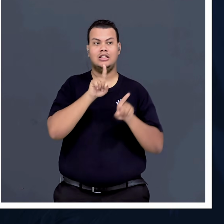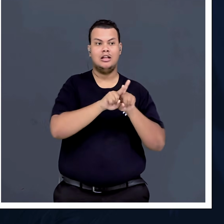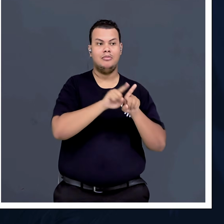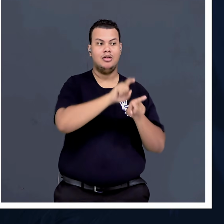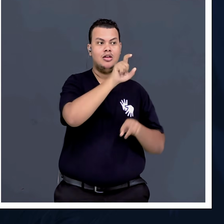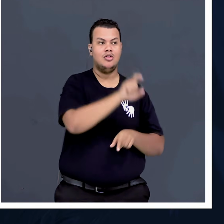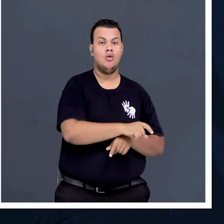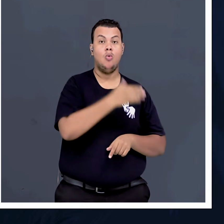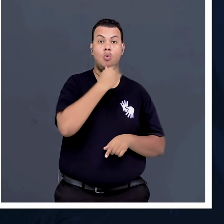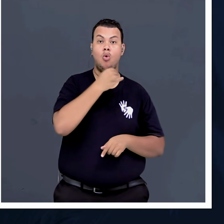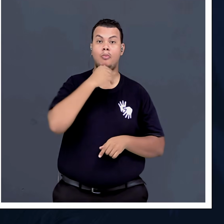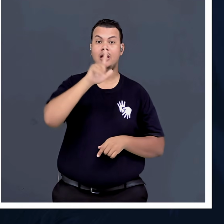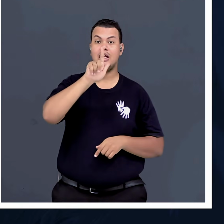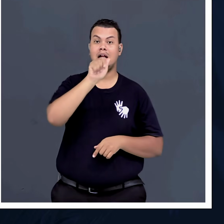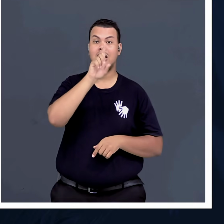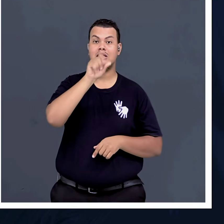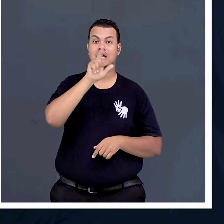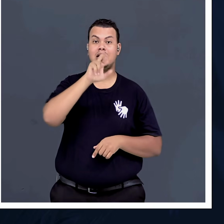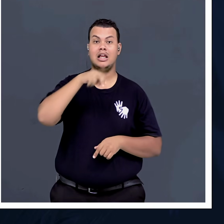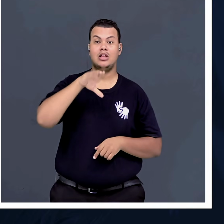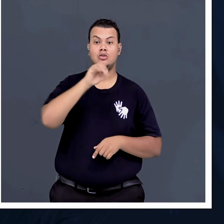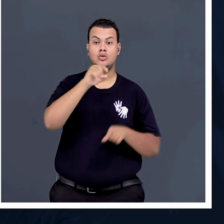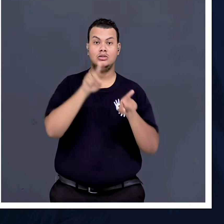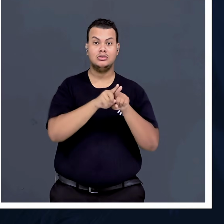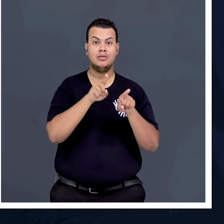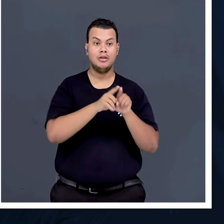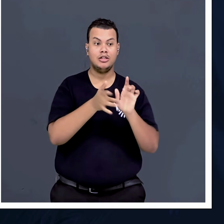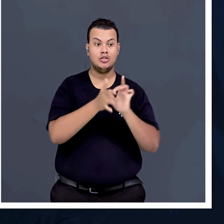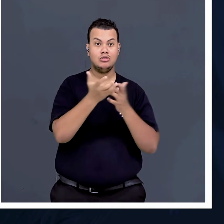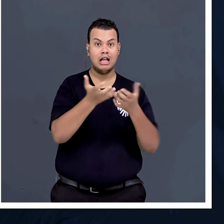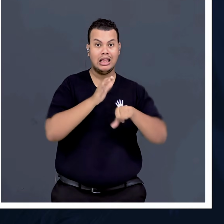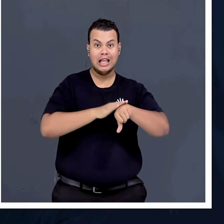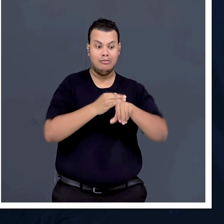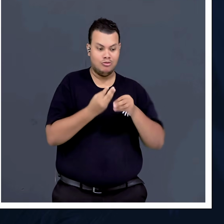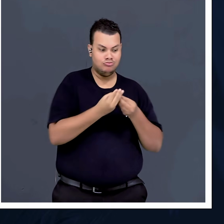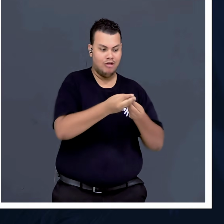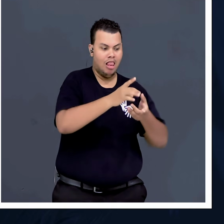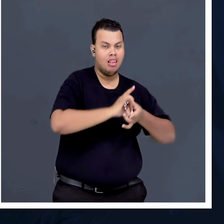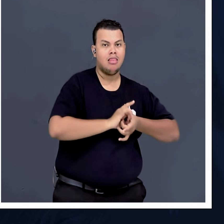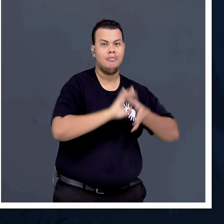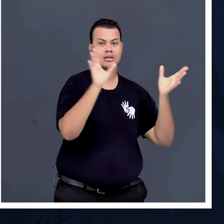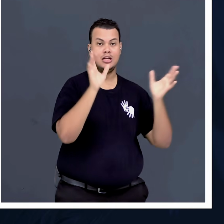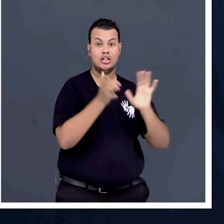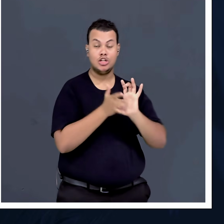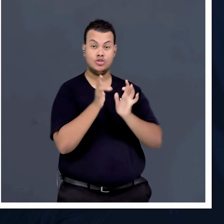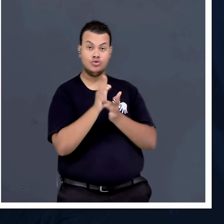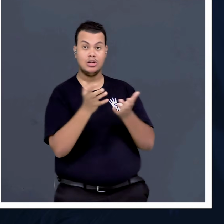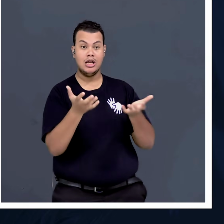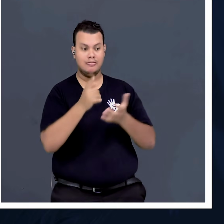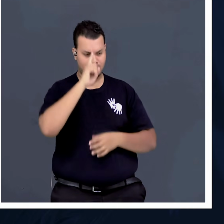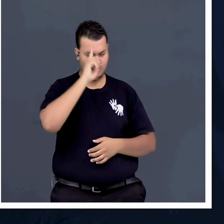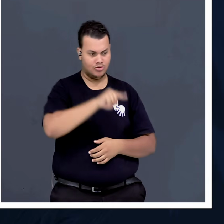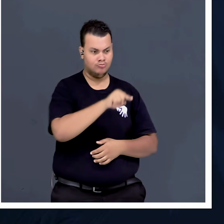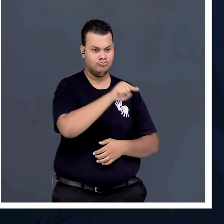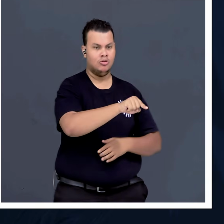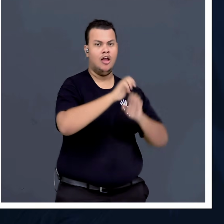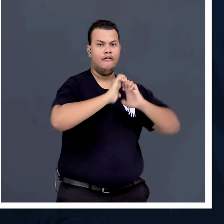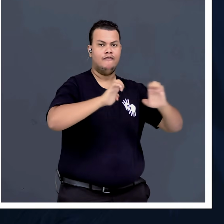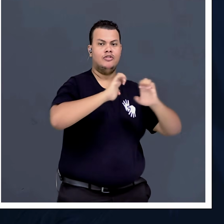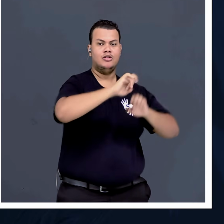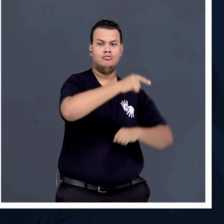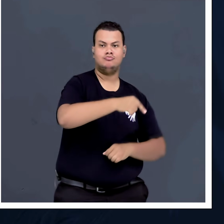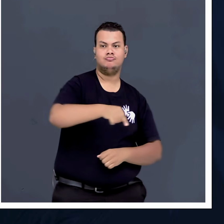Gadareno. Jesus investiu tempo em libertá-lo. Jesus investiu tempo em enviá-lo com uma